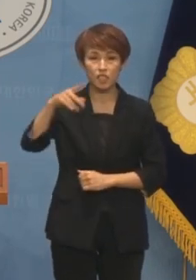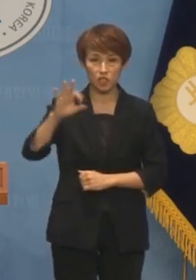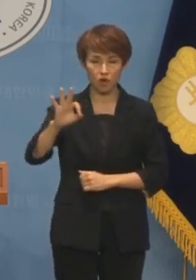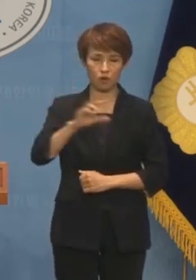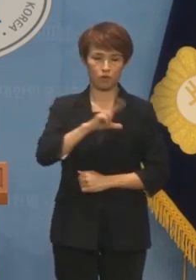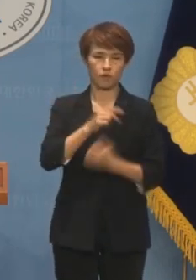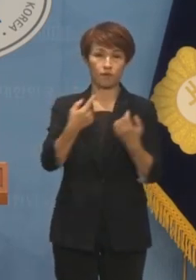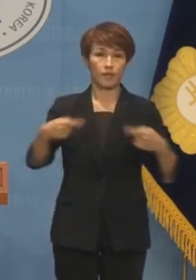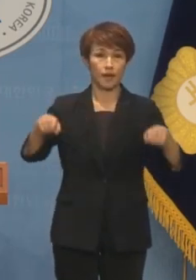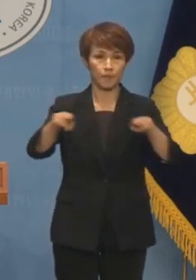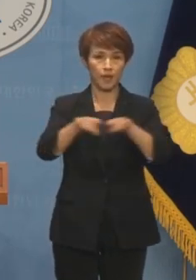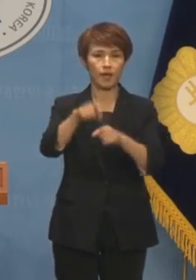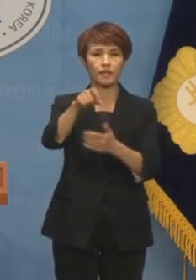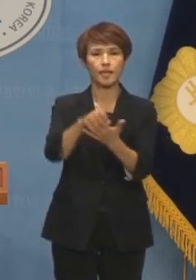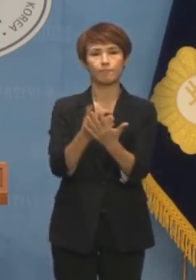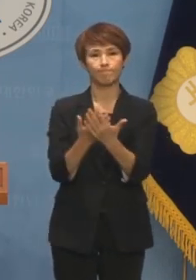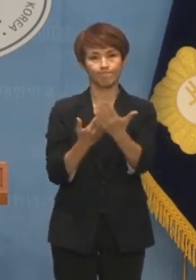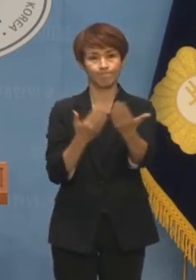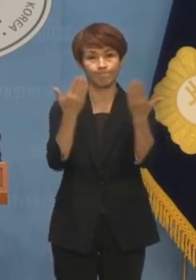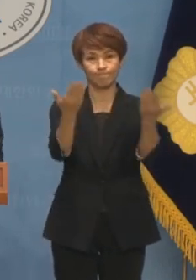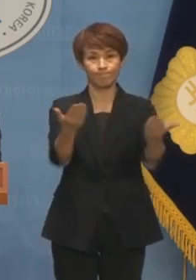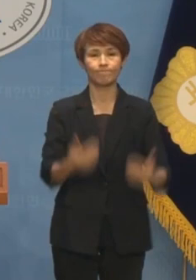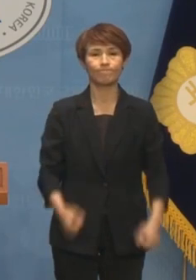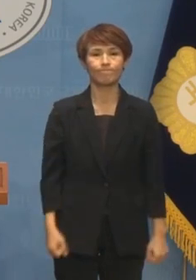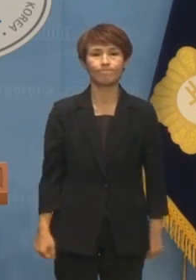함께 기자회견을 하겠습니다.